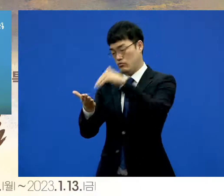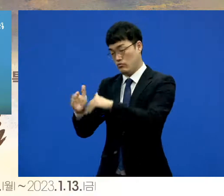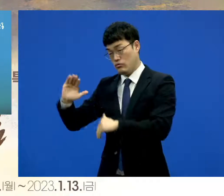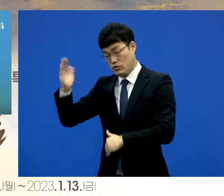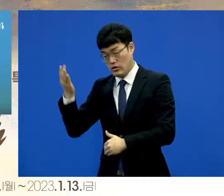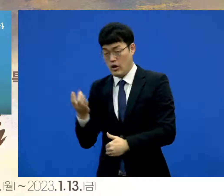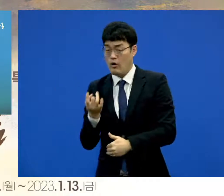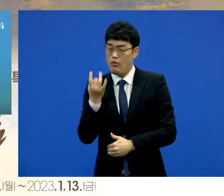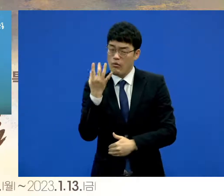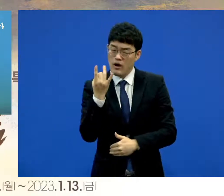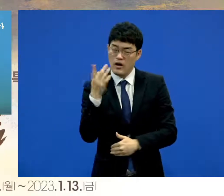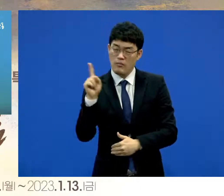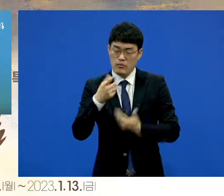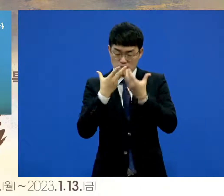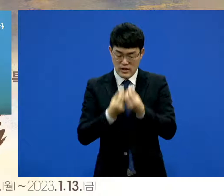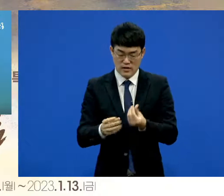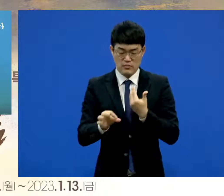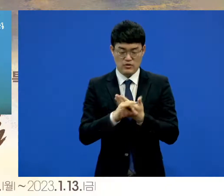것. 탈선.